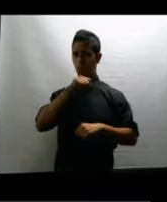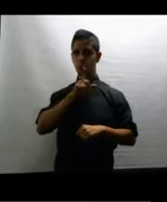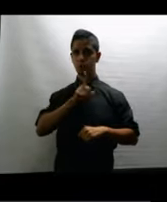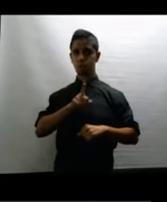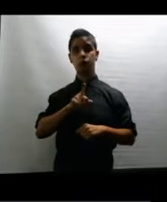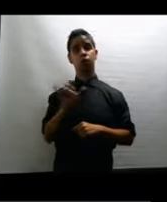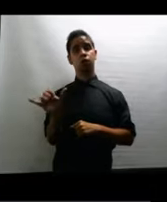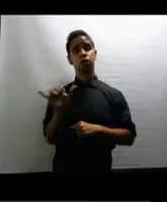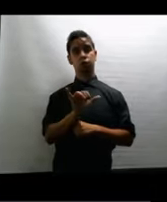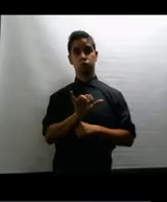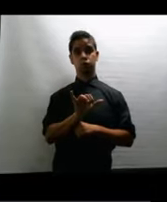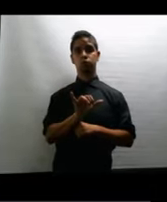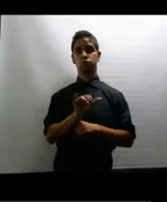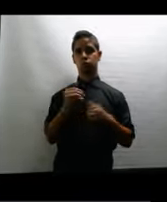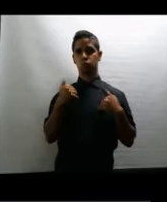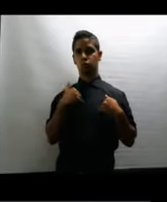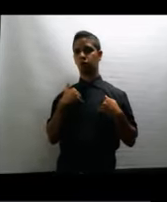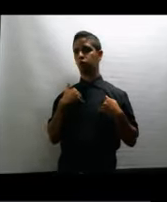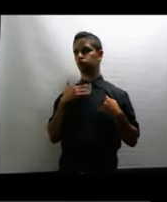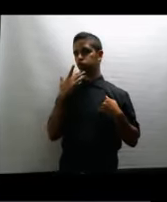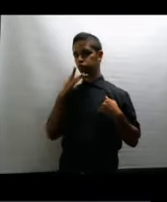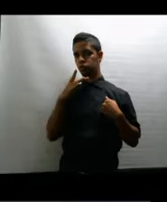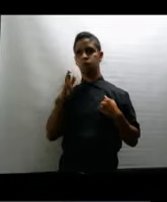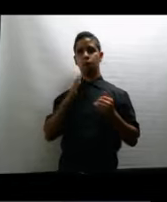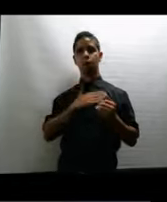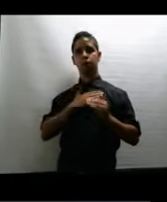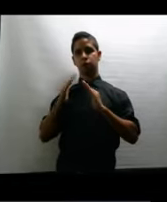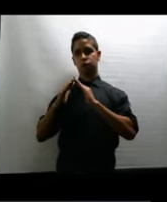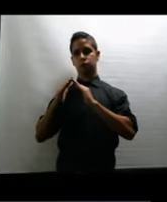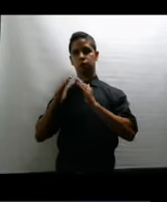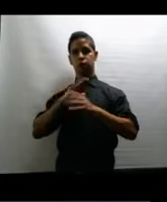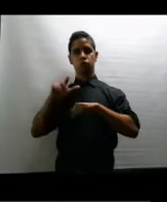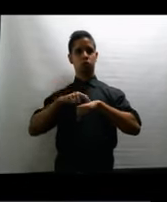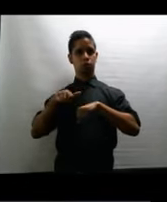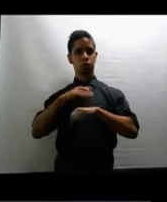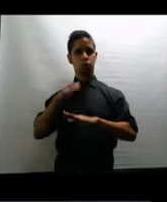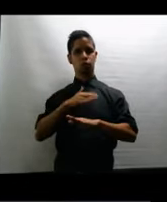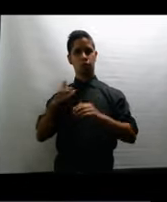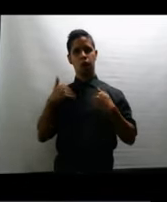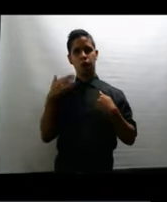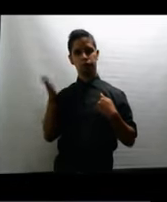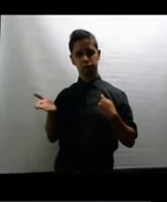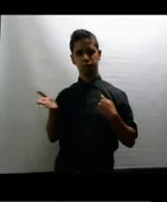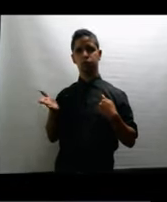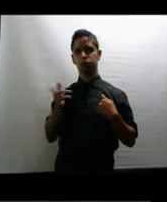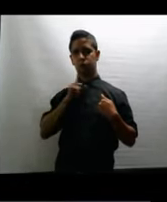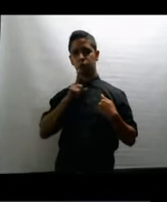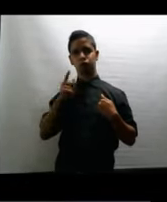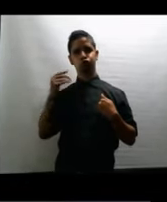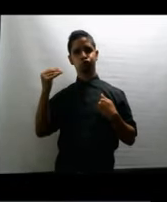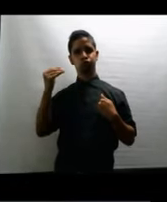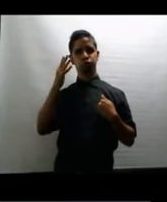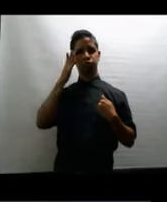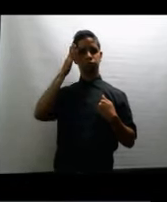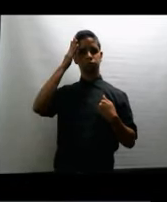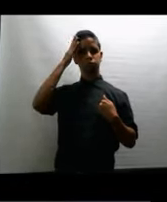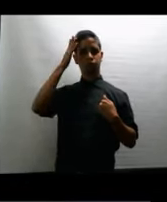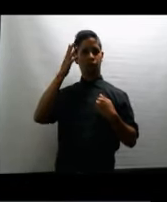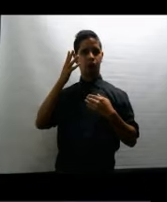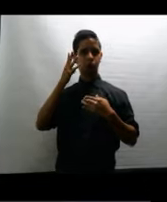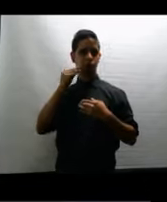Y además tuve la suerte de crecer en una casa en donde había música todo el tiempo. Lo mejor. De